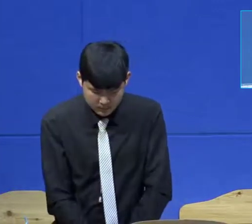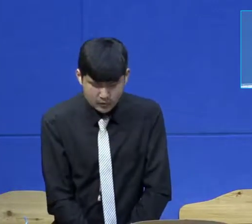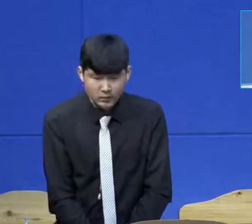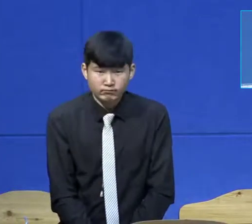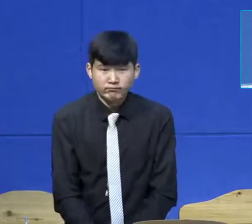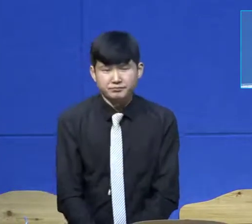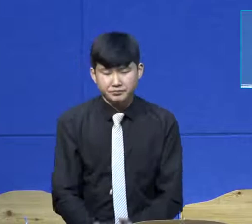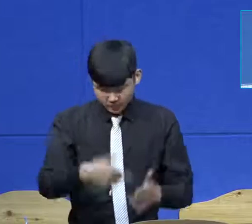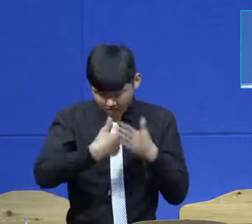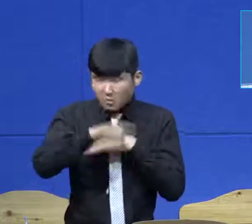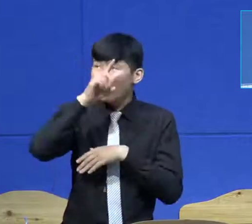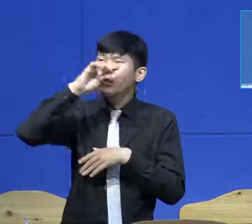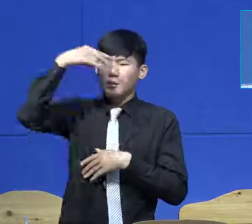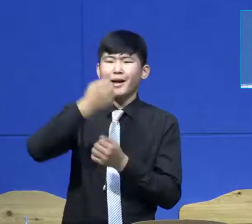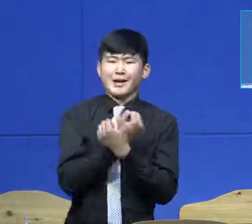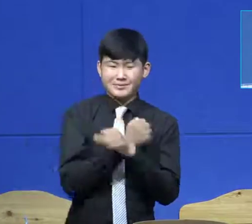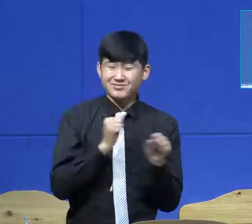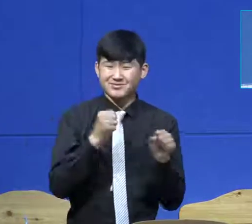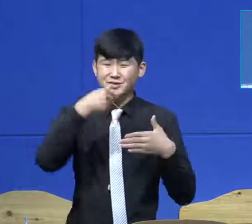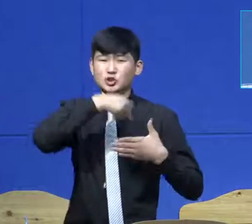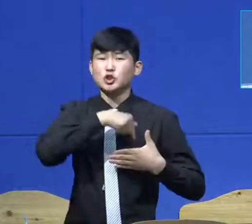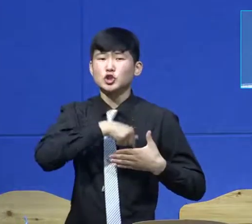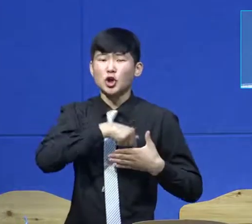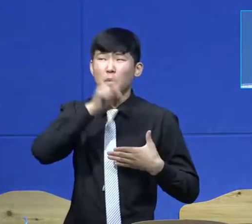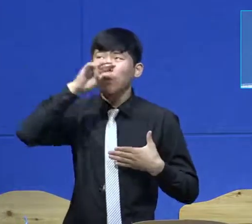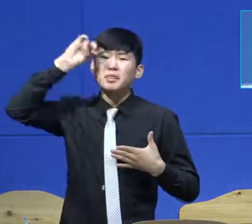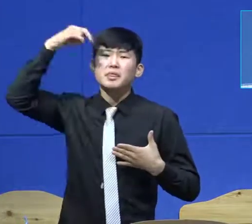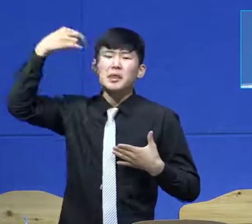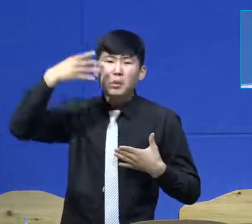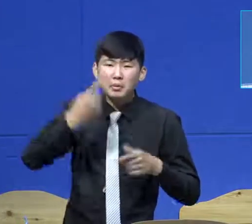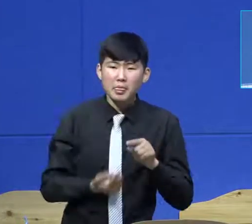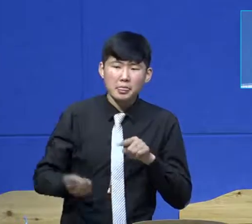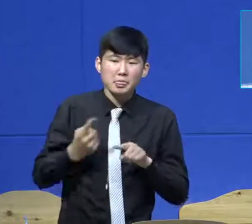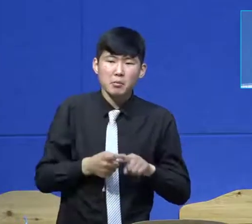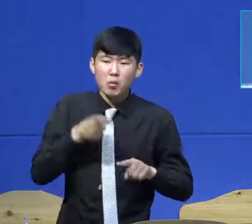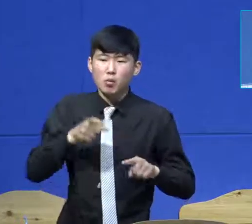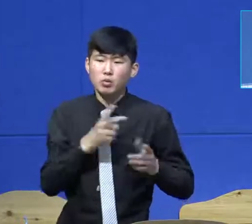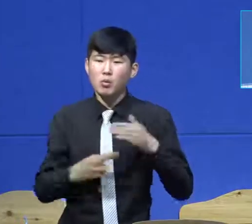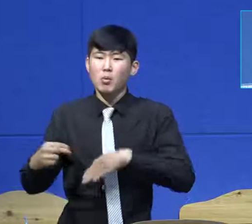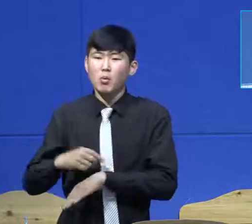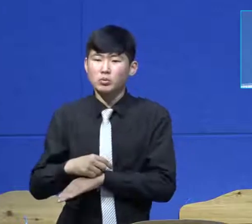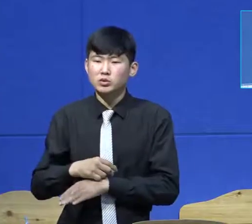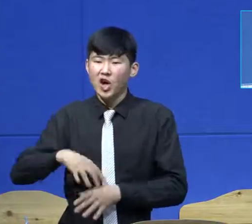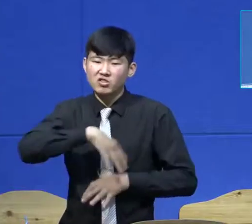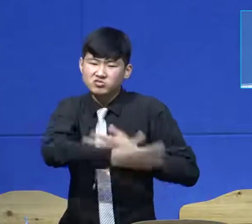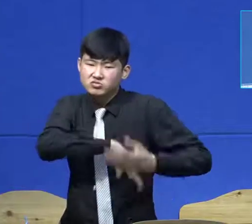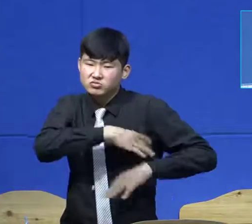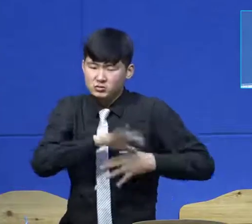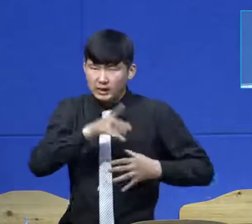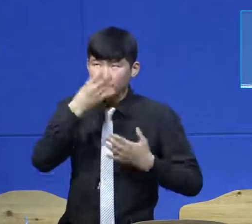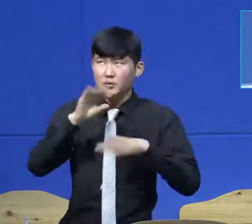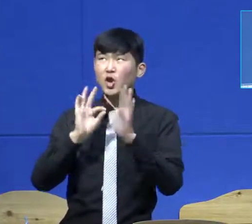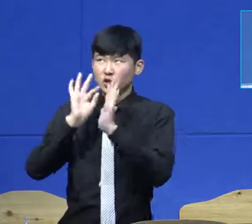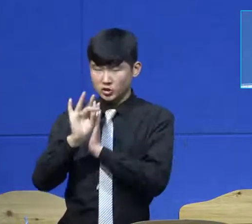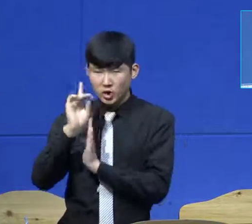гадна талдаа Бурхны нэгүслээр аврагдана гэж байгаа ч дотроо Бурхны нэгүсэл дээр нэмэх нь хүний үйлс холж байгаа дэважинд очно гэж ойлгодог.